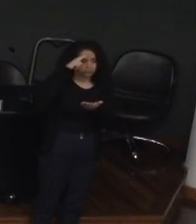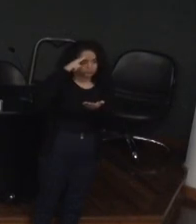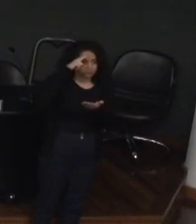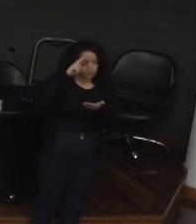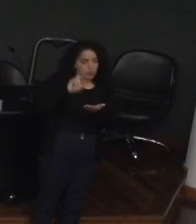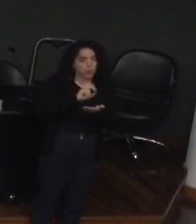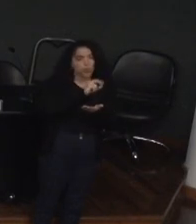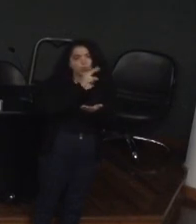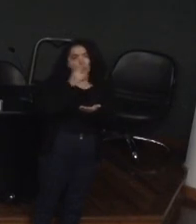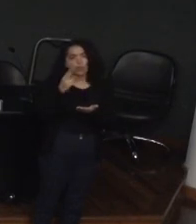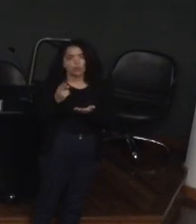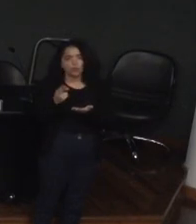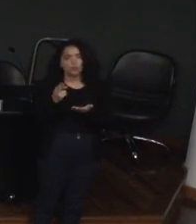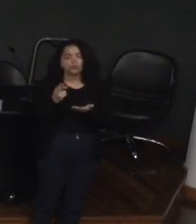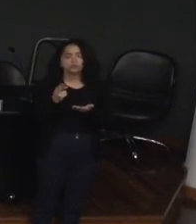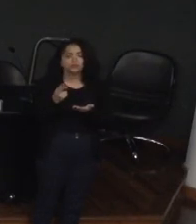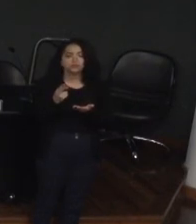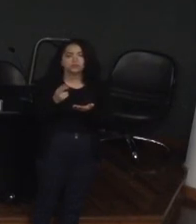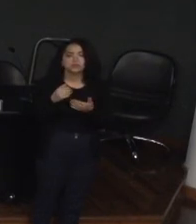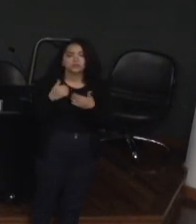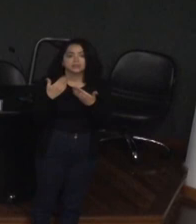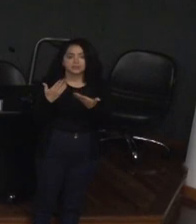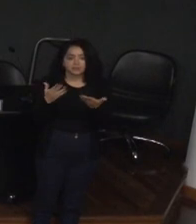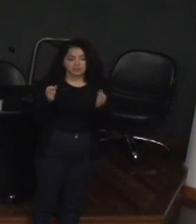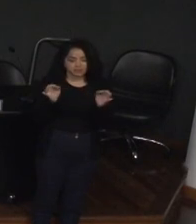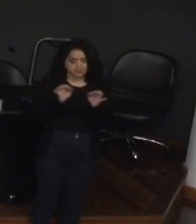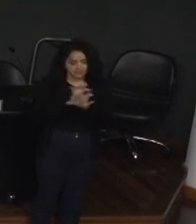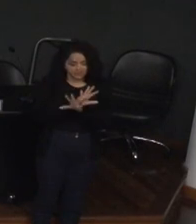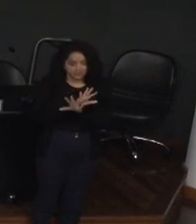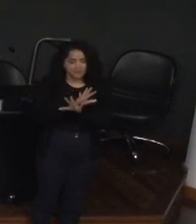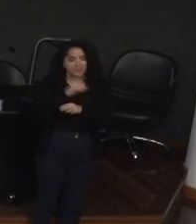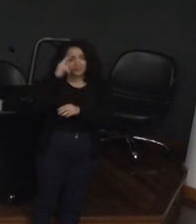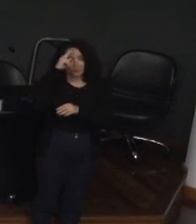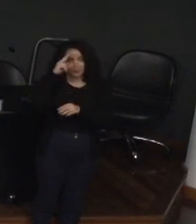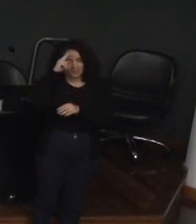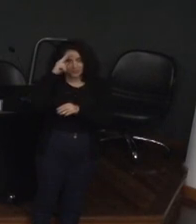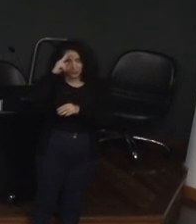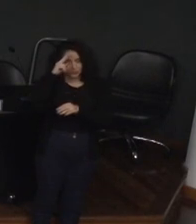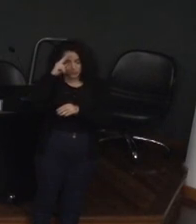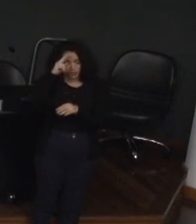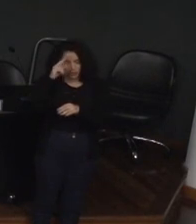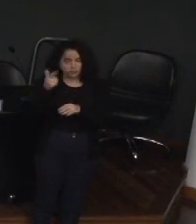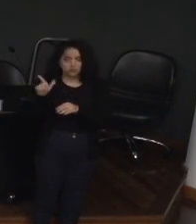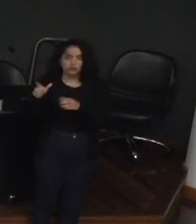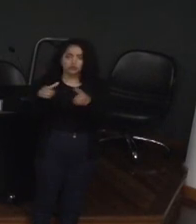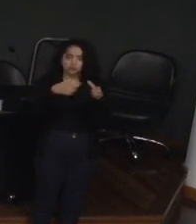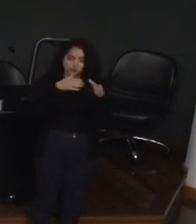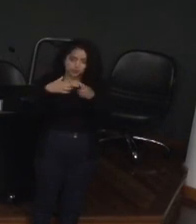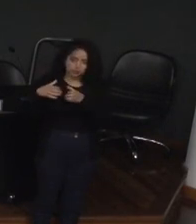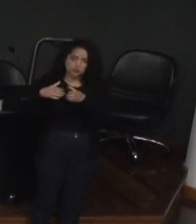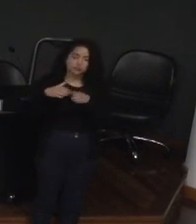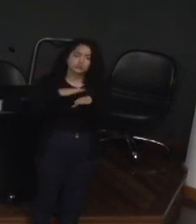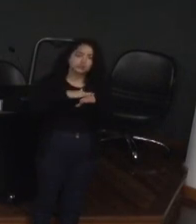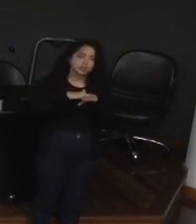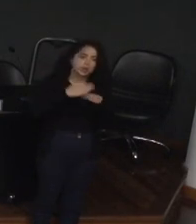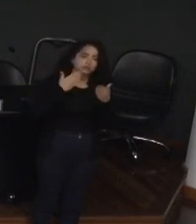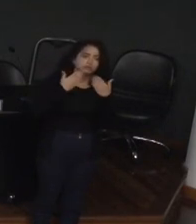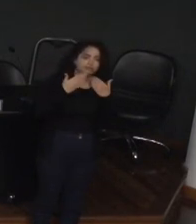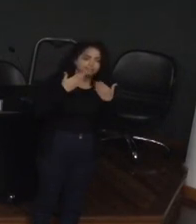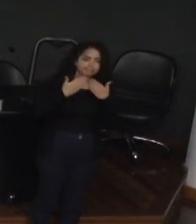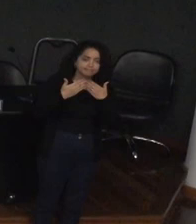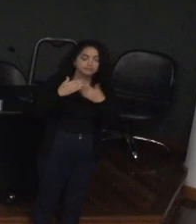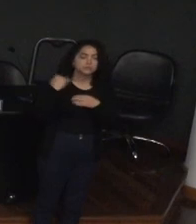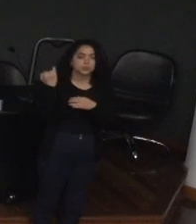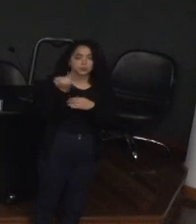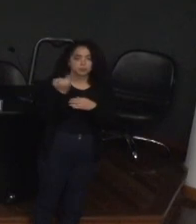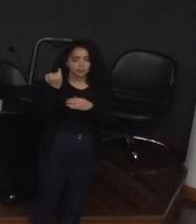com algum causo e terminar com uma história. Então, os outros grupos, a gente já conversou, né? É